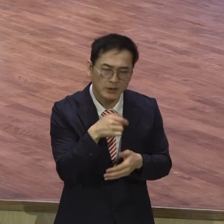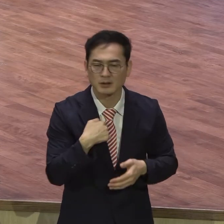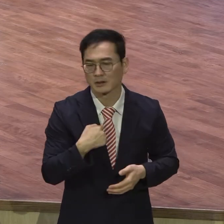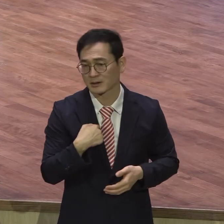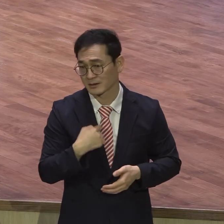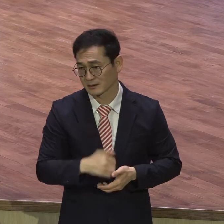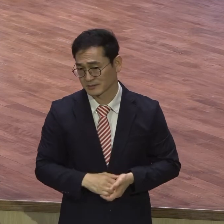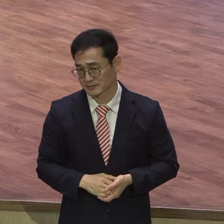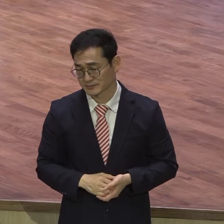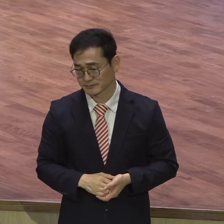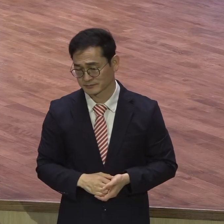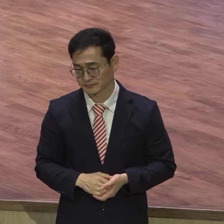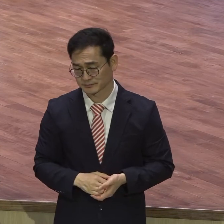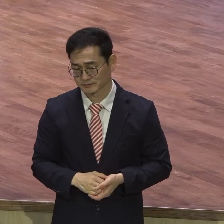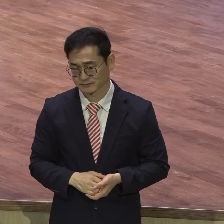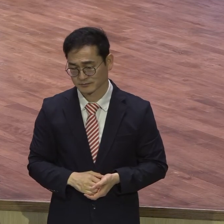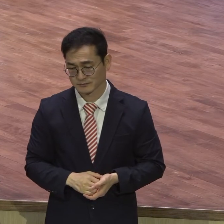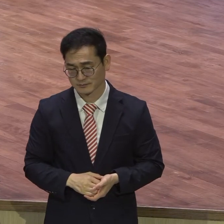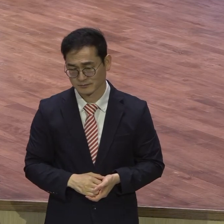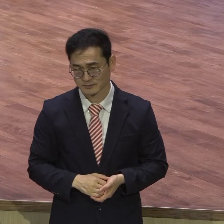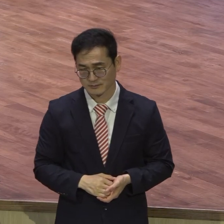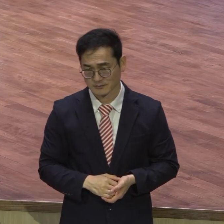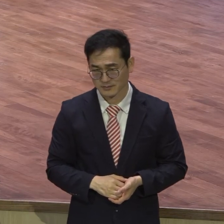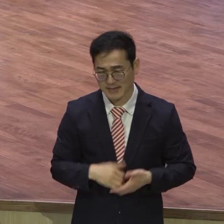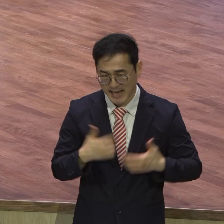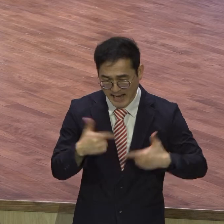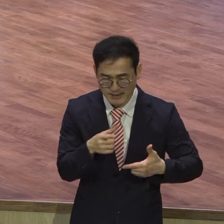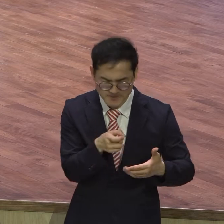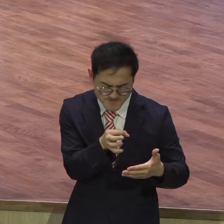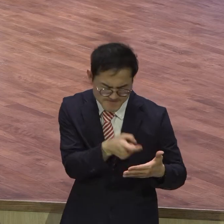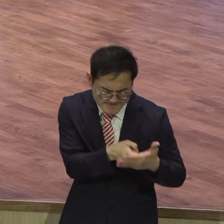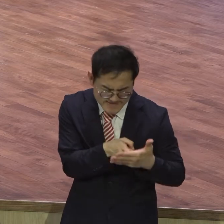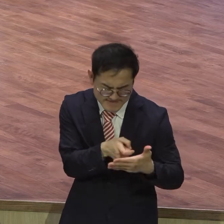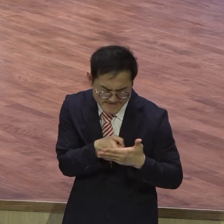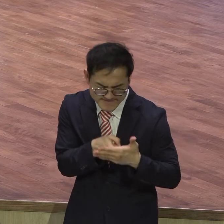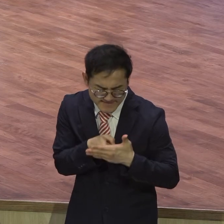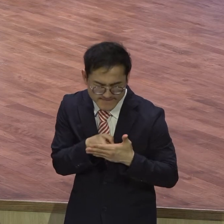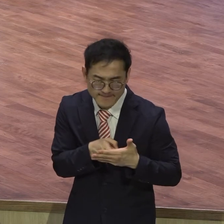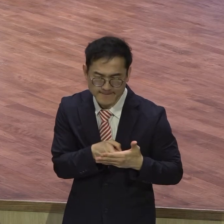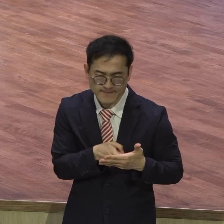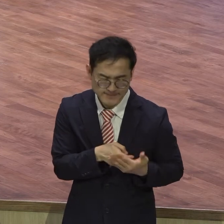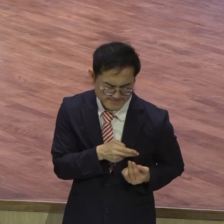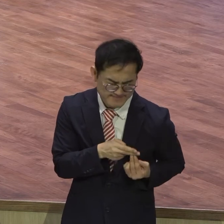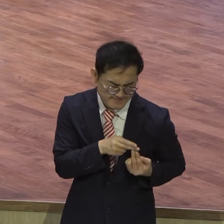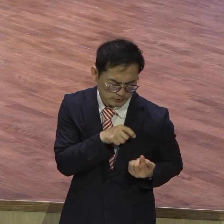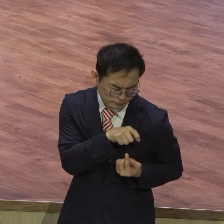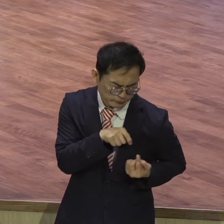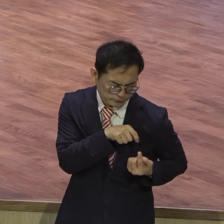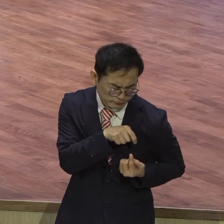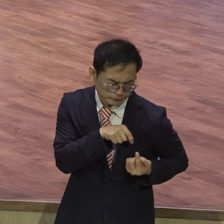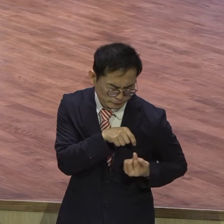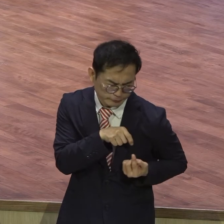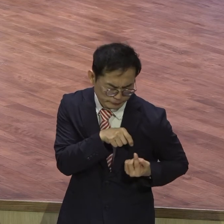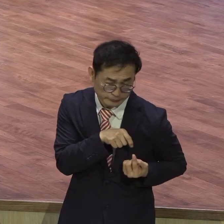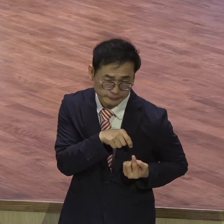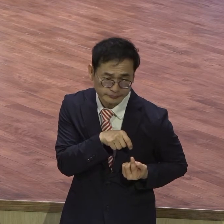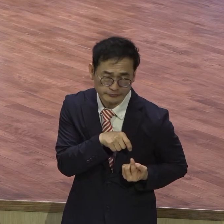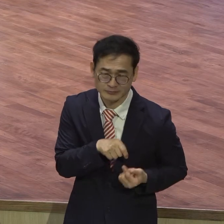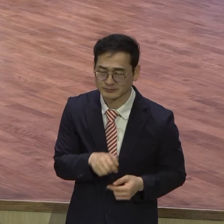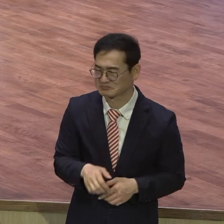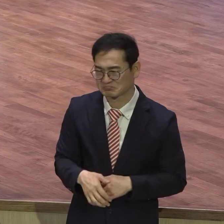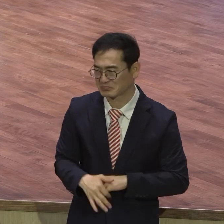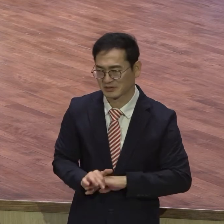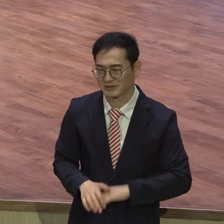종이 한 장 일원짜리 한 장 아끼면서 척척이 안 돼요 어느